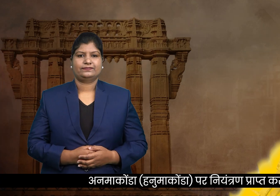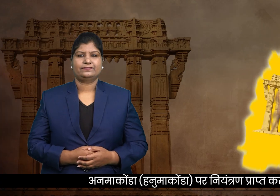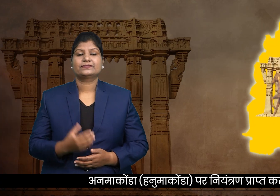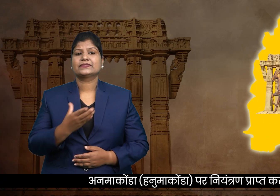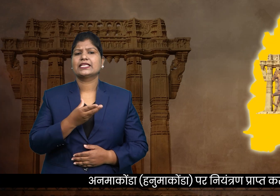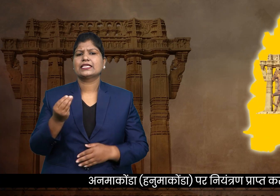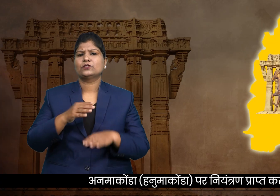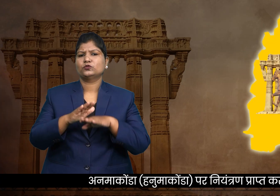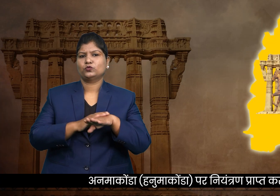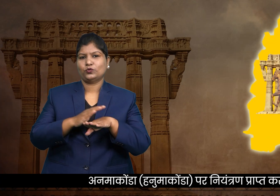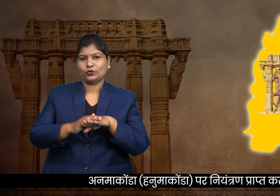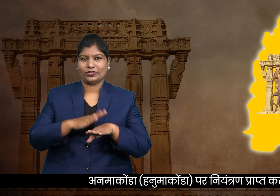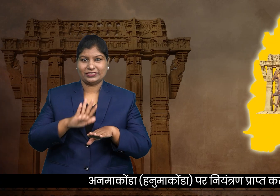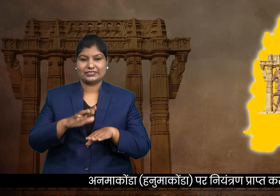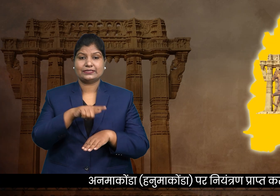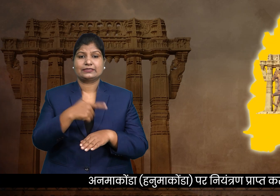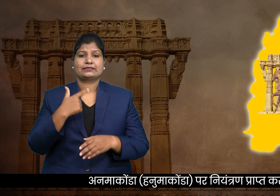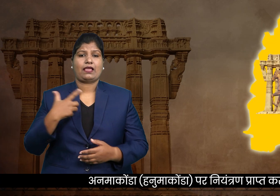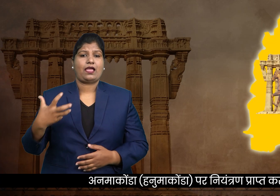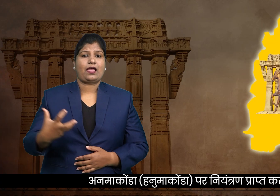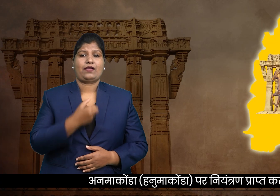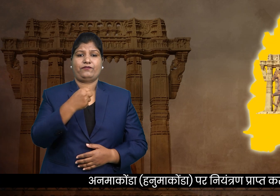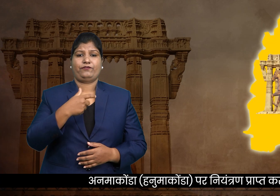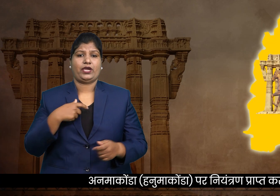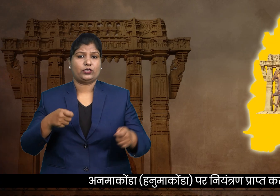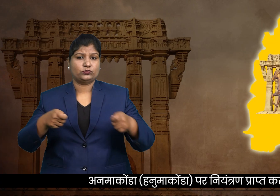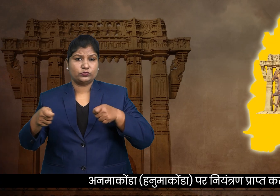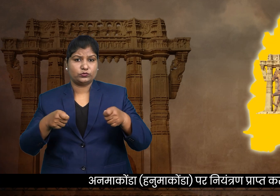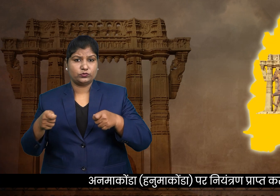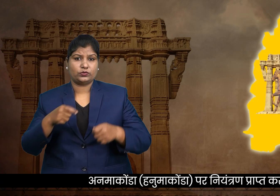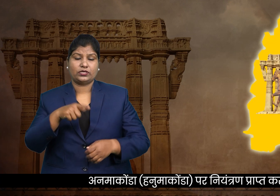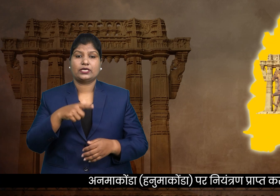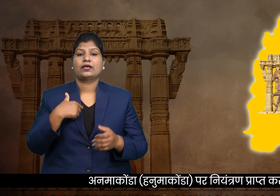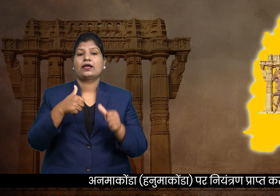हनुमाकोंडा पर नियंत्रण प्राप्त कर लिया।